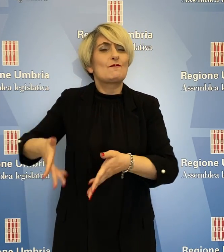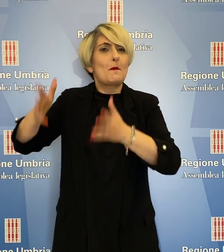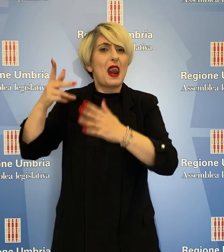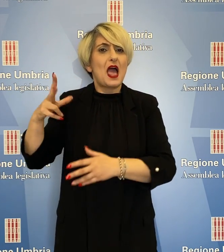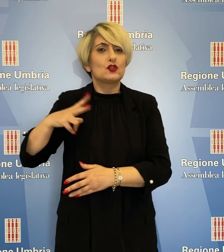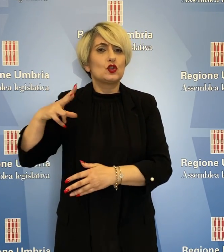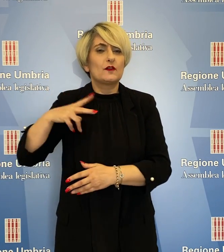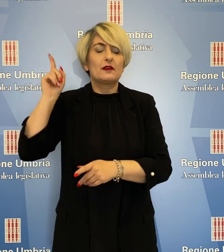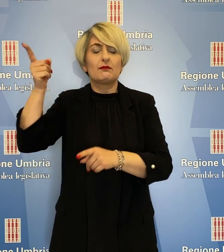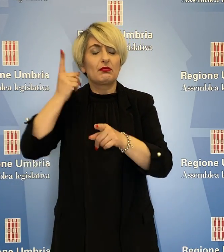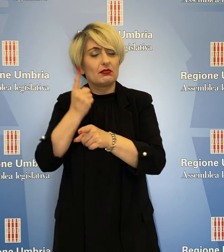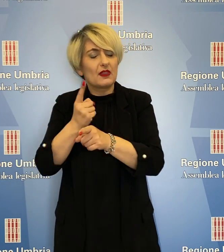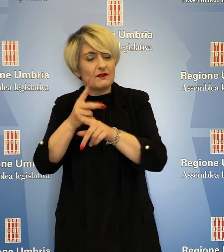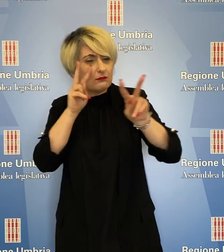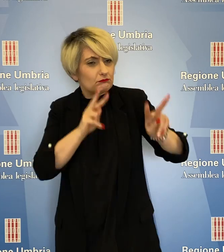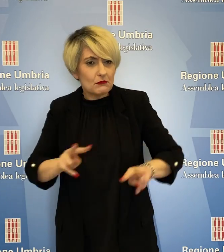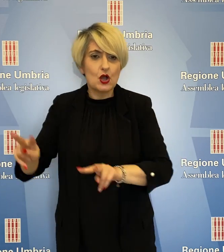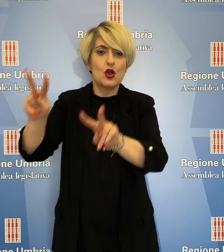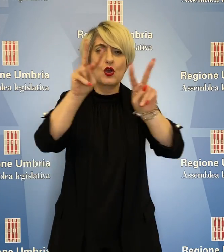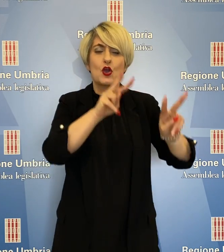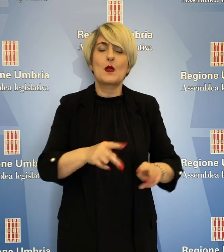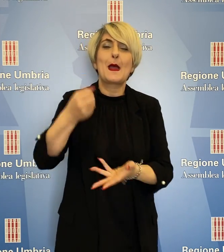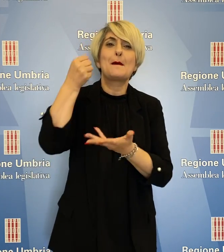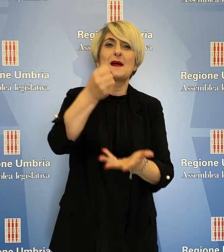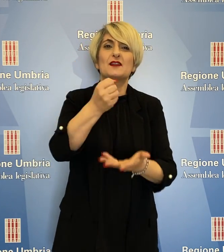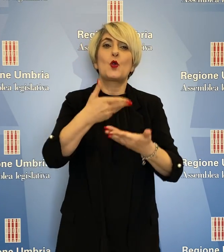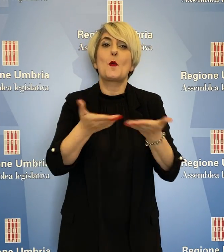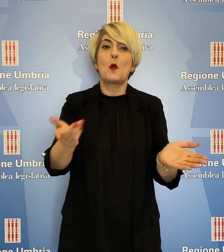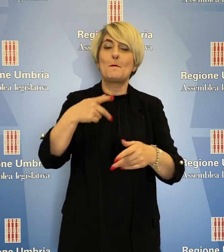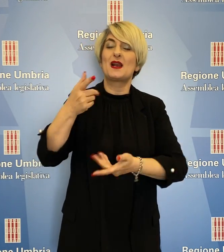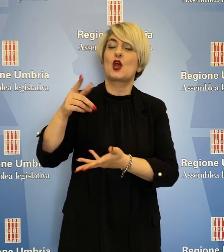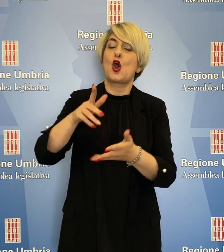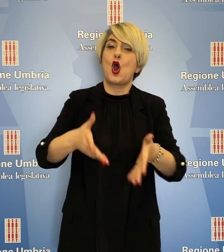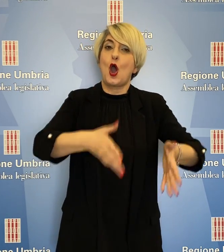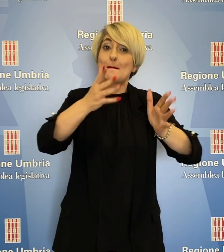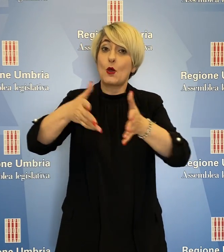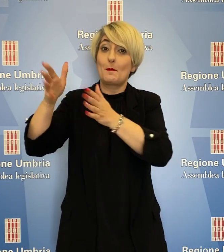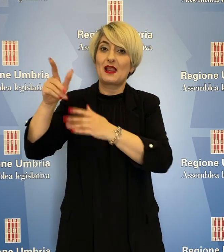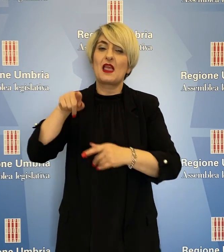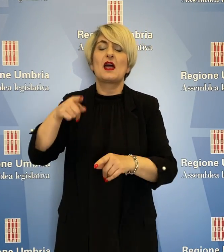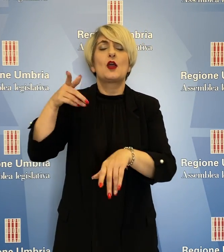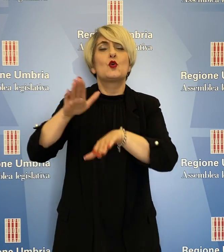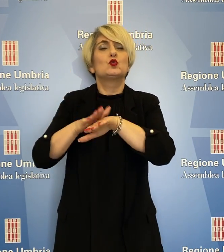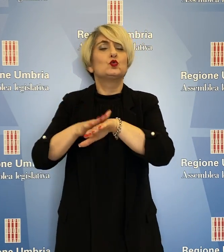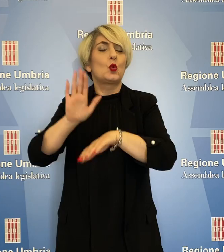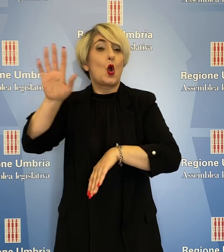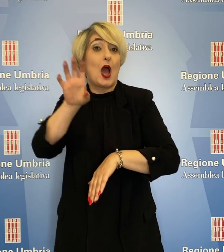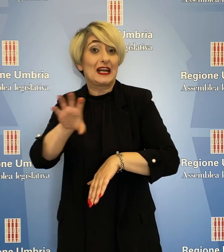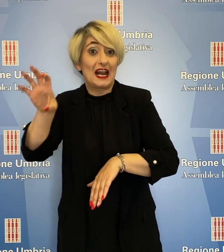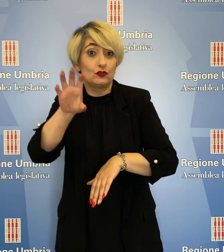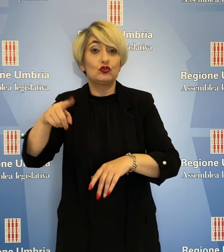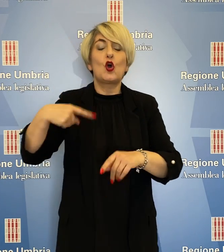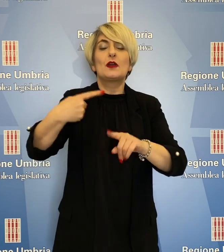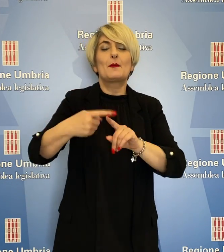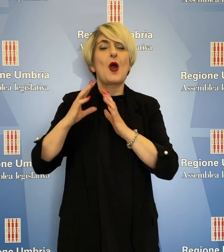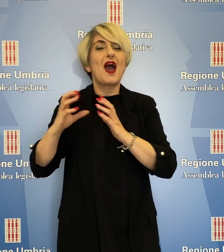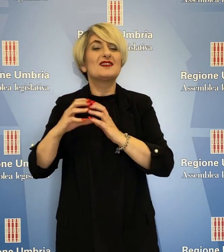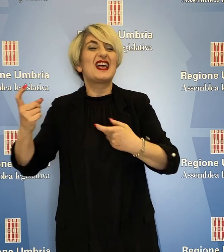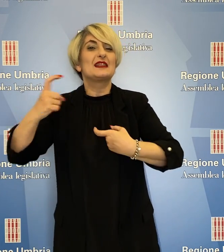avviare una ricognizione del patrimonio pubblico immobiliare inutilizzato in capo alla Regione e alle sue partecipate, che